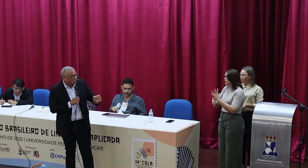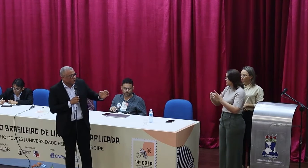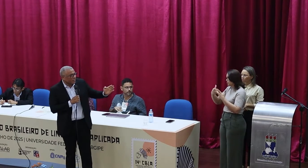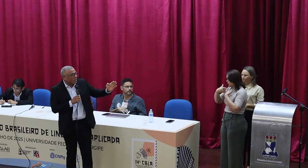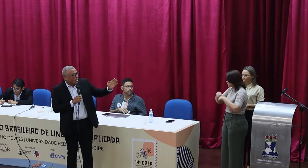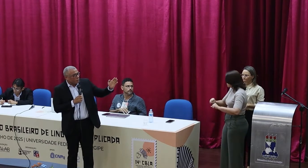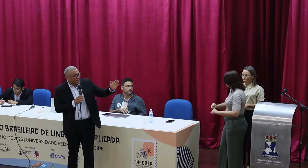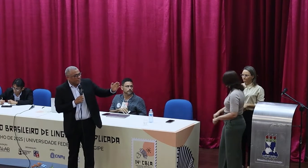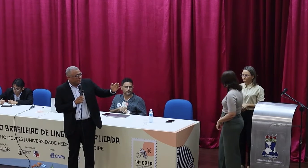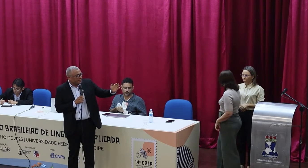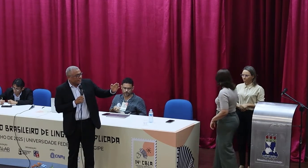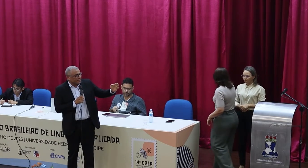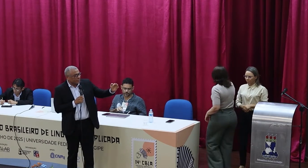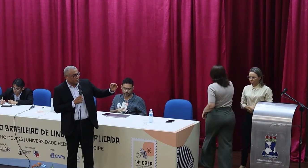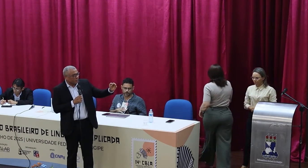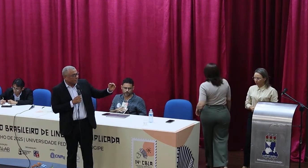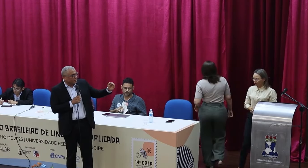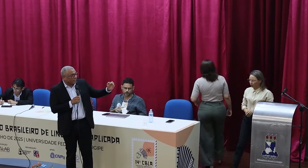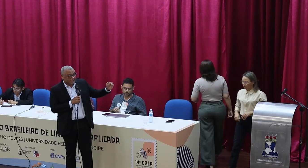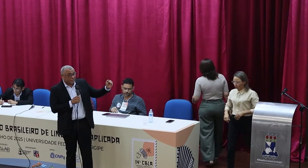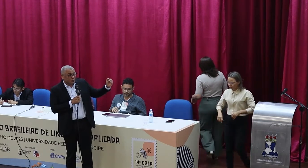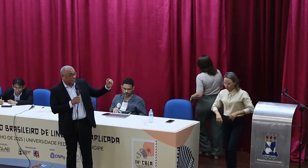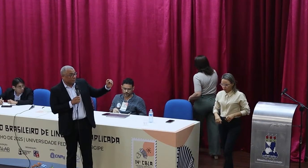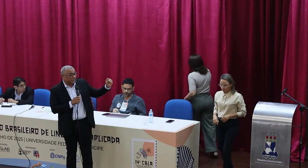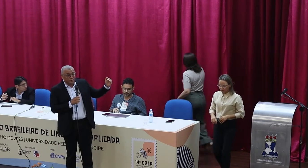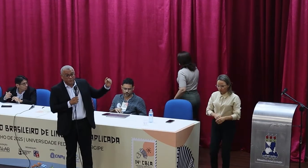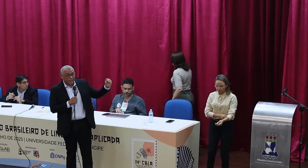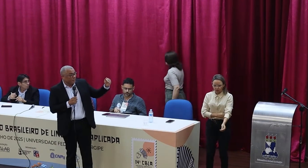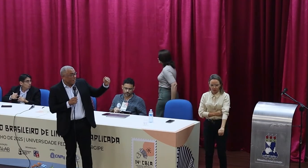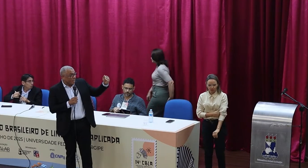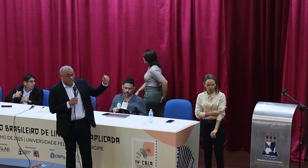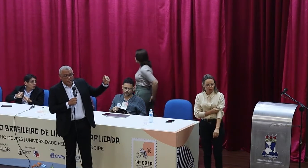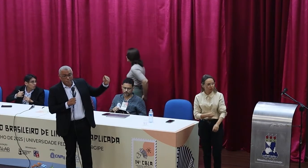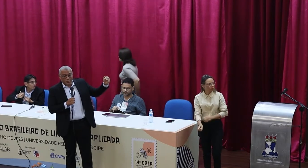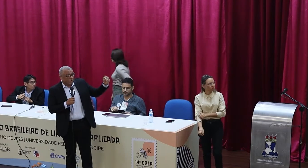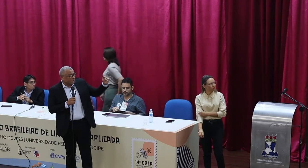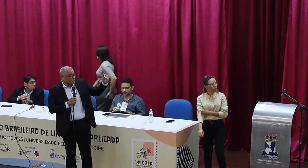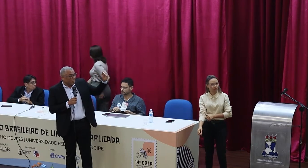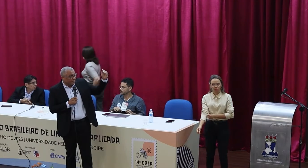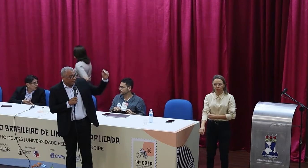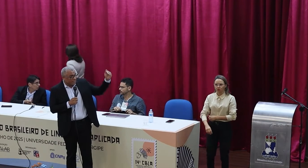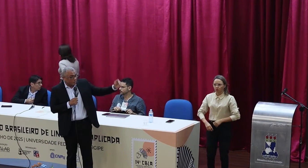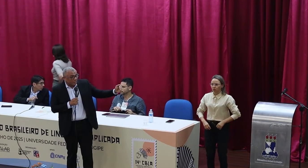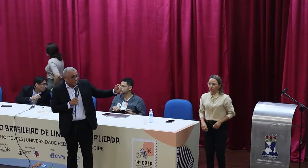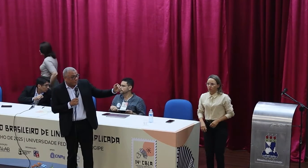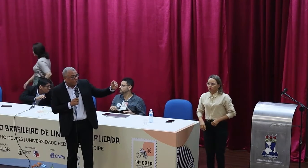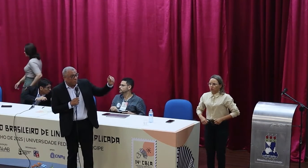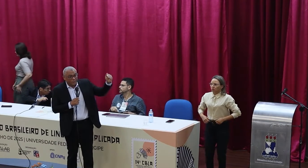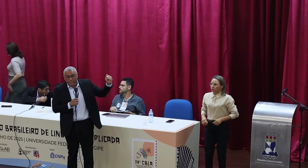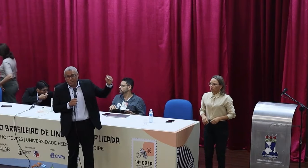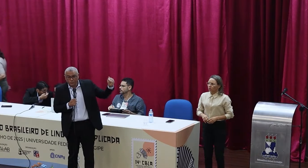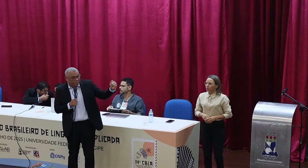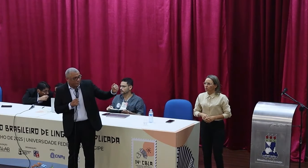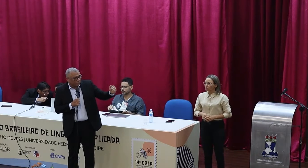políticas linguísticas. Então, Fraser vai dizer que essas ações afirmativas, elas precisam ser motivadas por políticas afirmativas